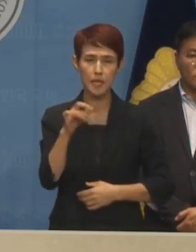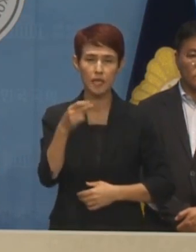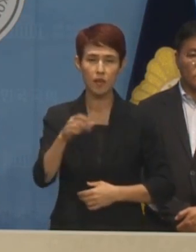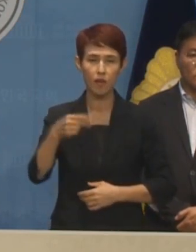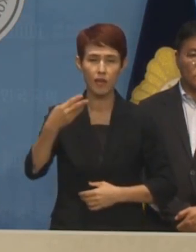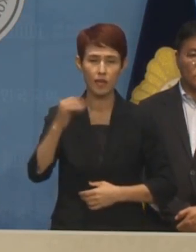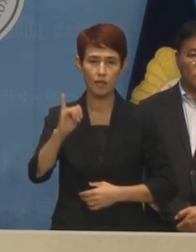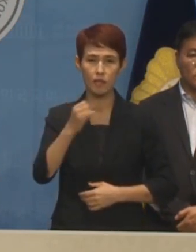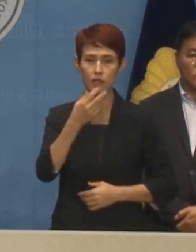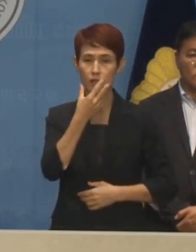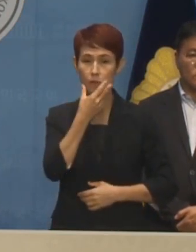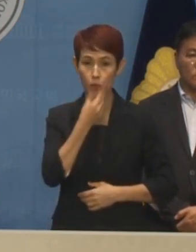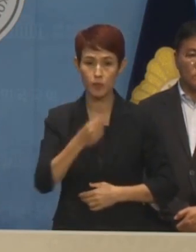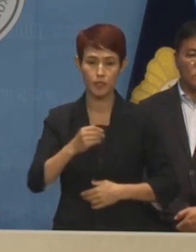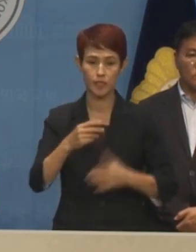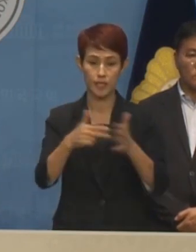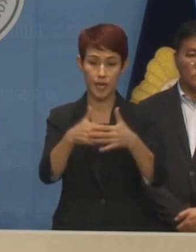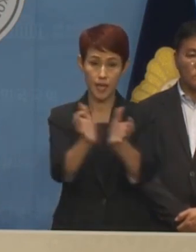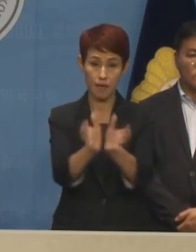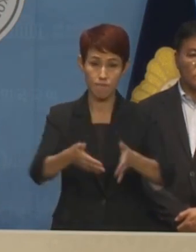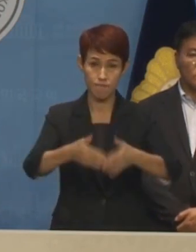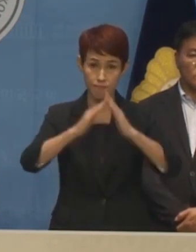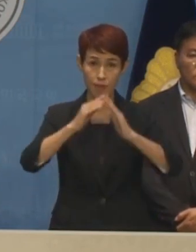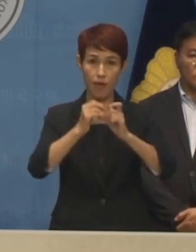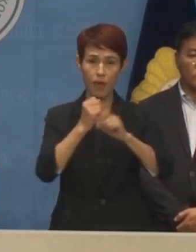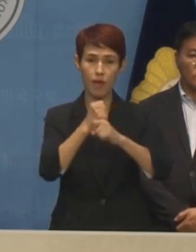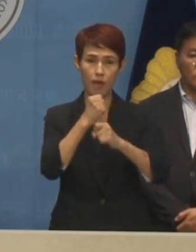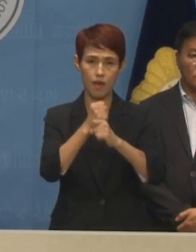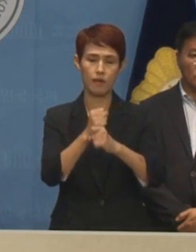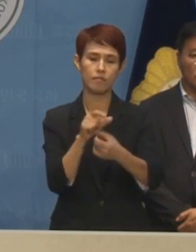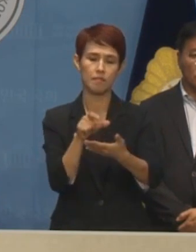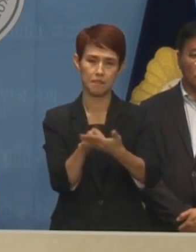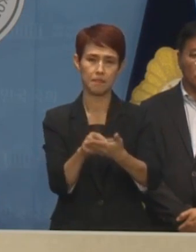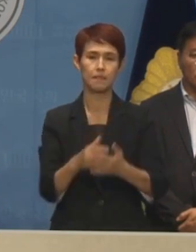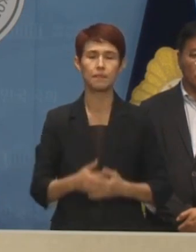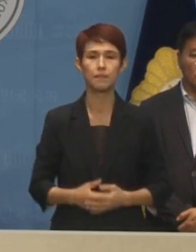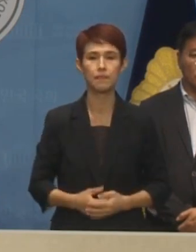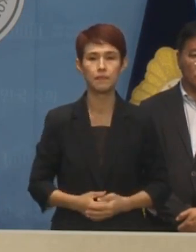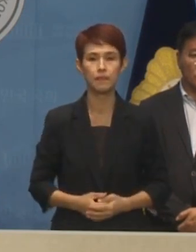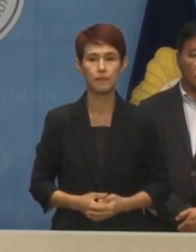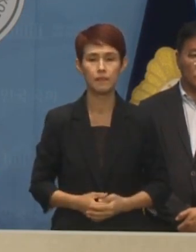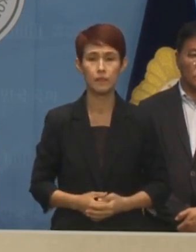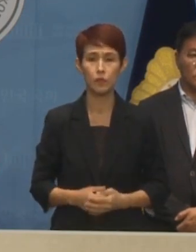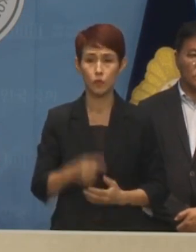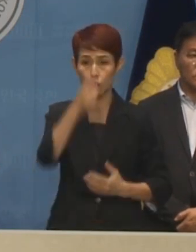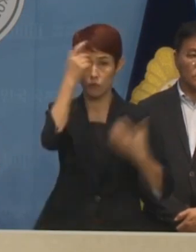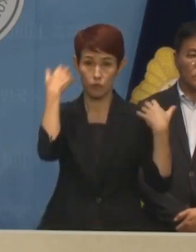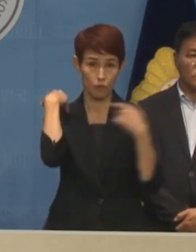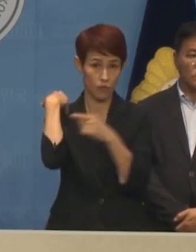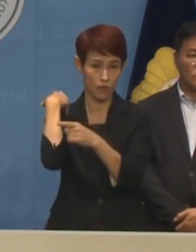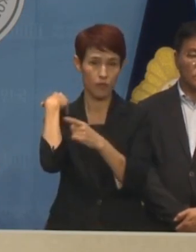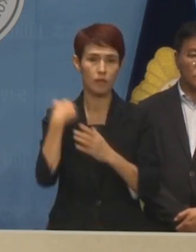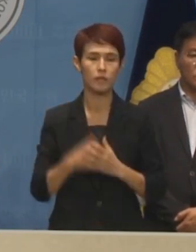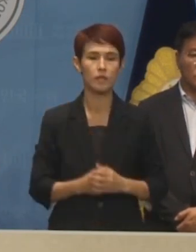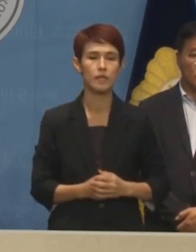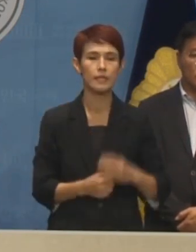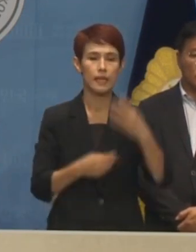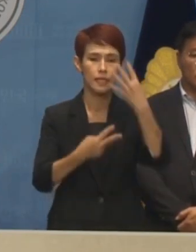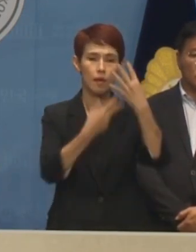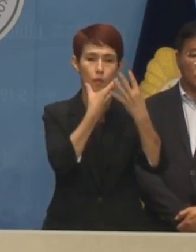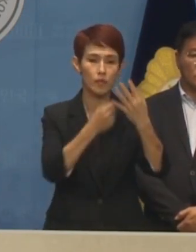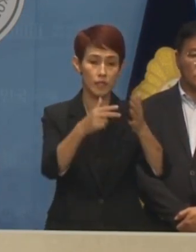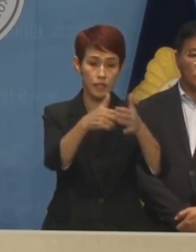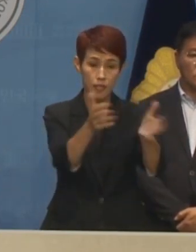복지의료재단을 설립할 수 있도록 법적 근거를 마련했습니다. 또한 국가가 제주 4.3